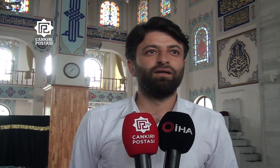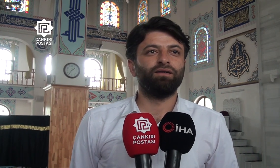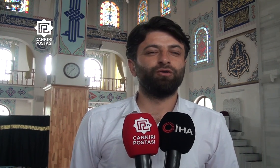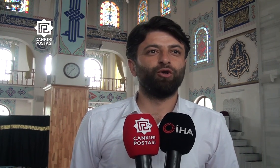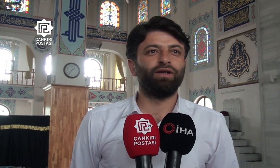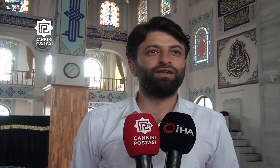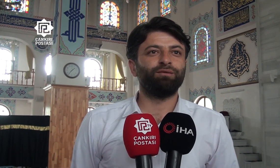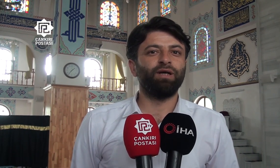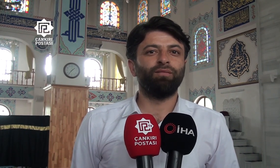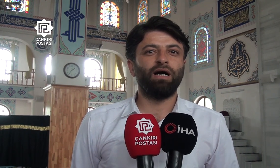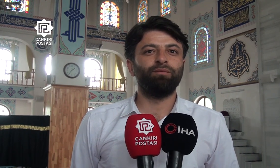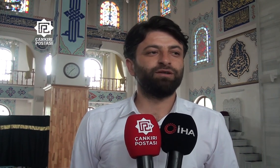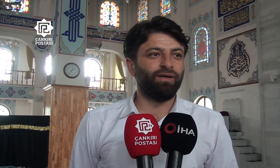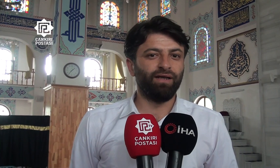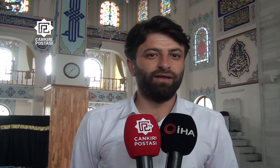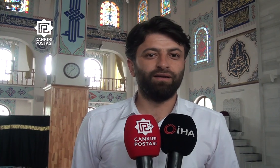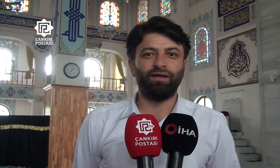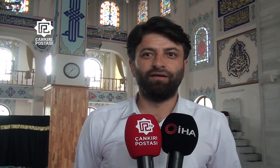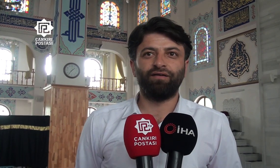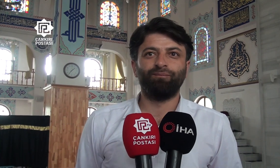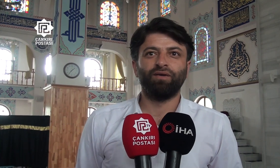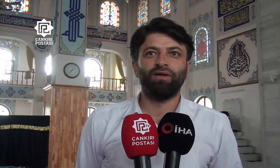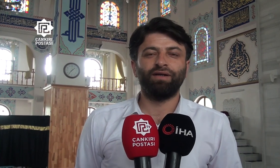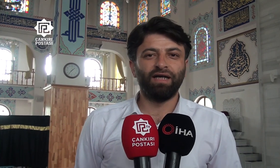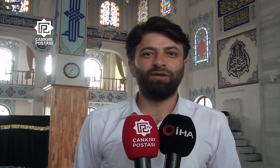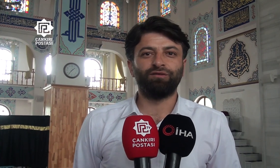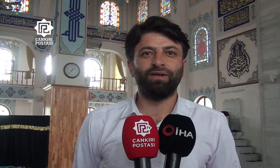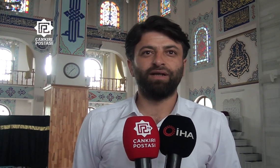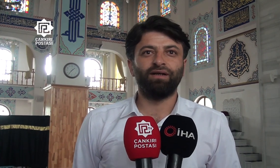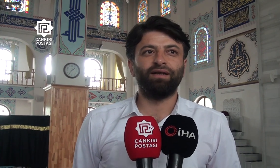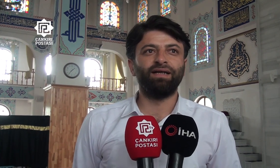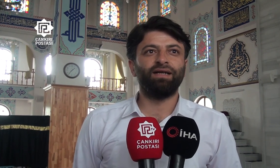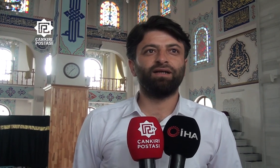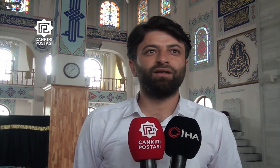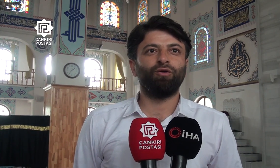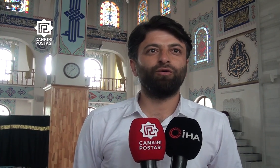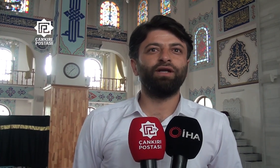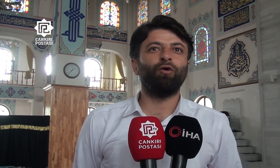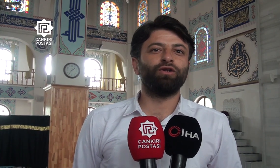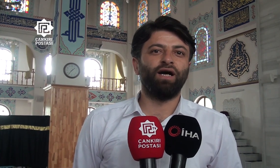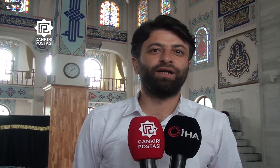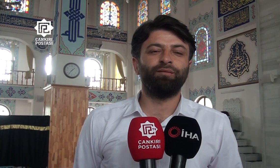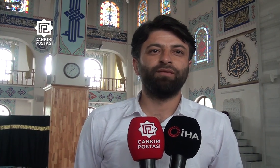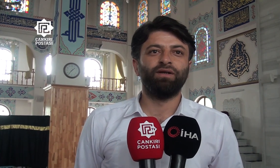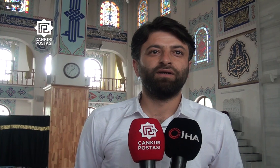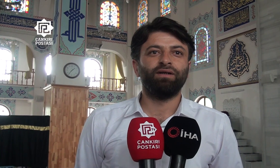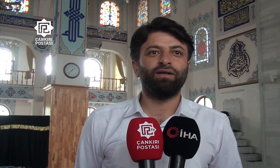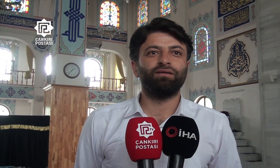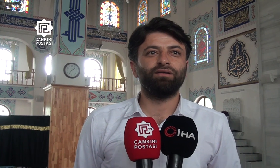faaliyete şöyle geçtik. Benim abim işitme engelli kendisi. Yengem de işitme engelli. Yani dile oradan